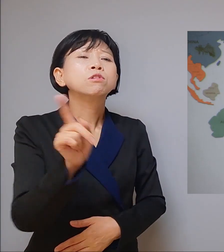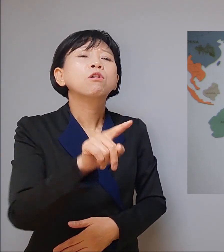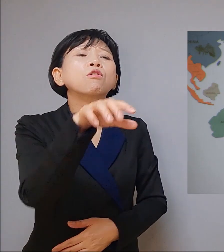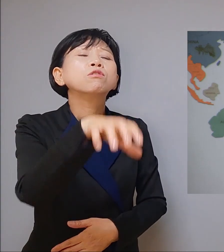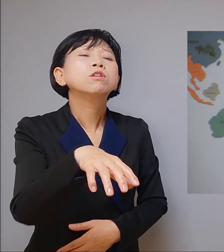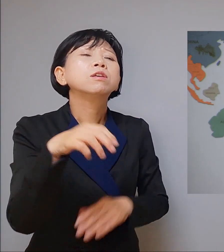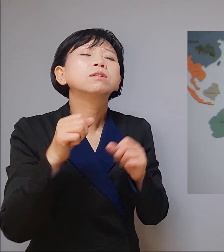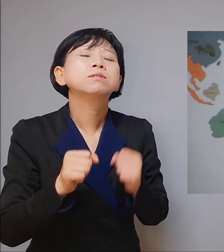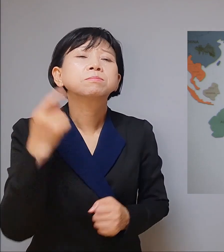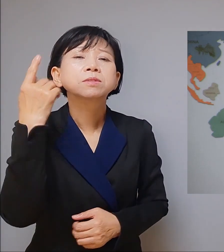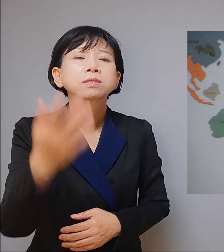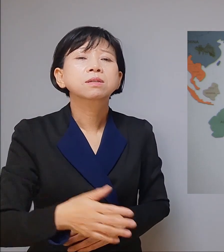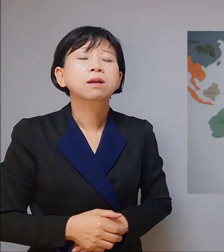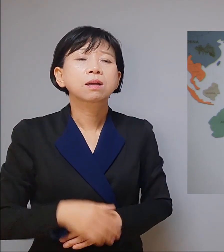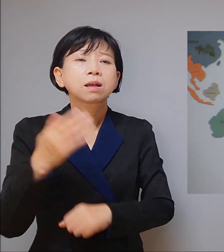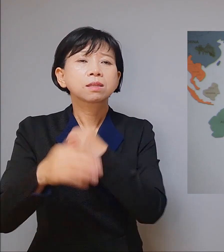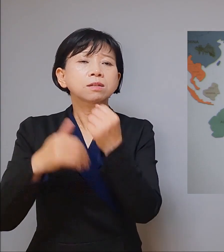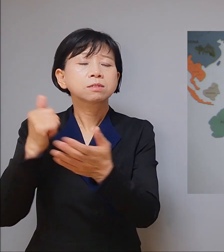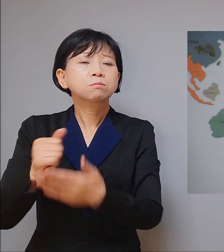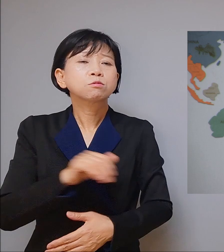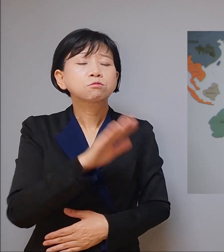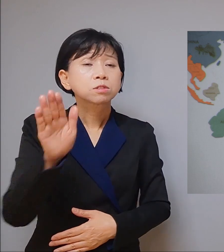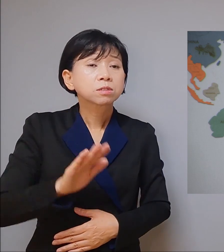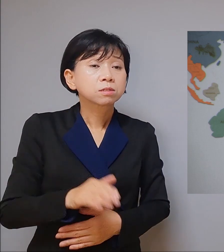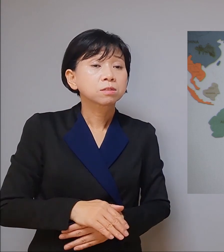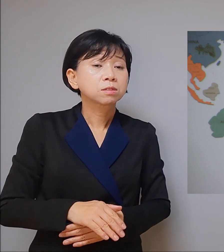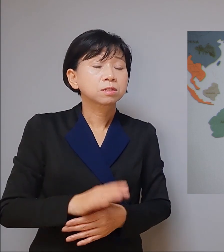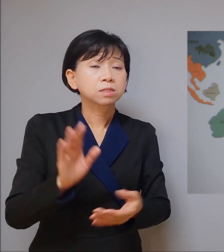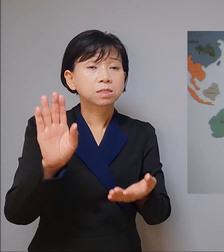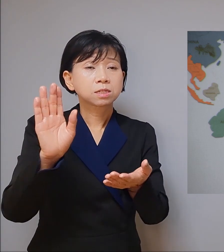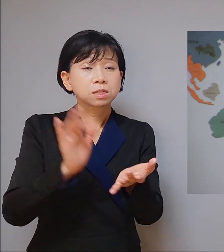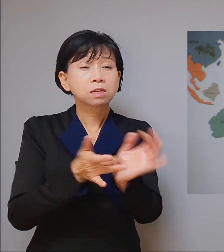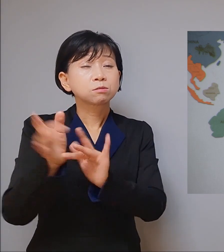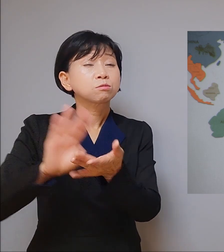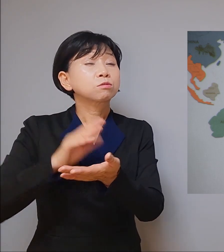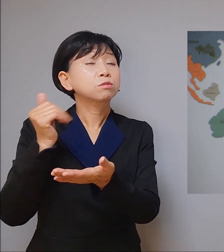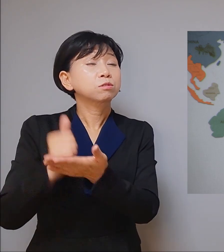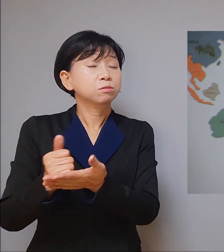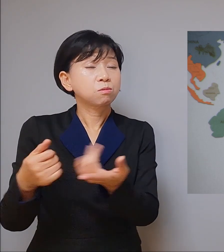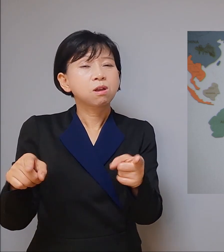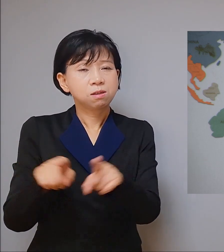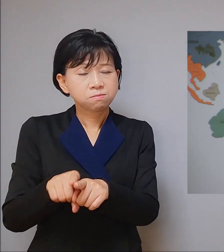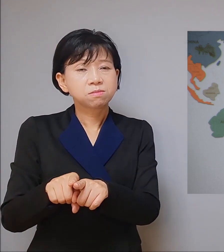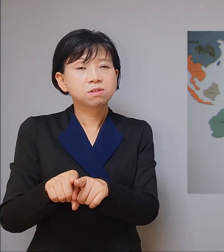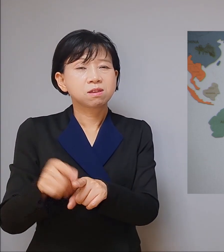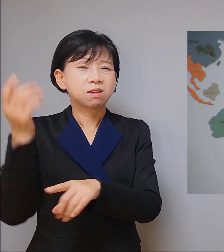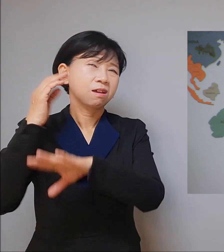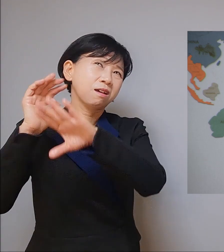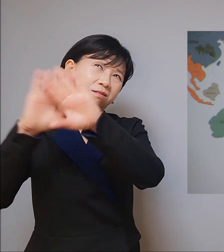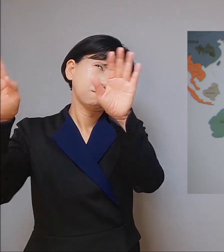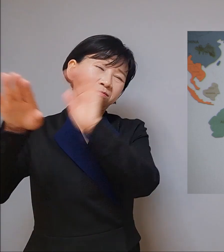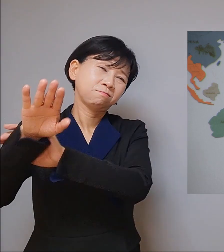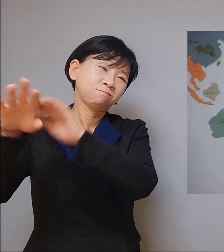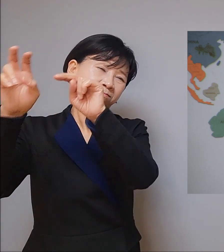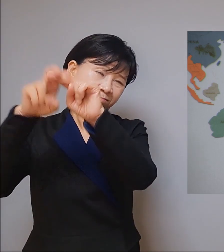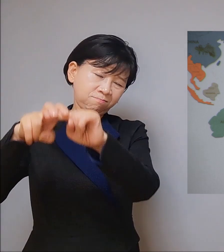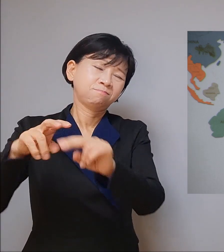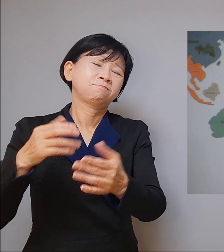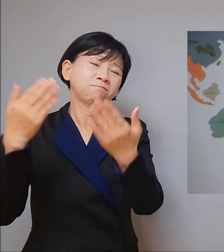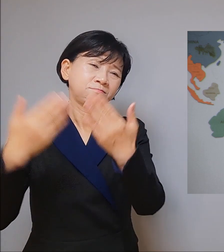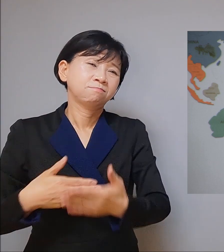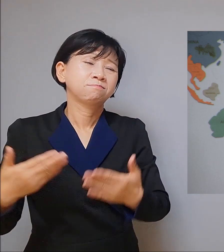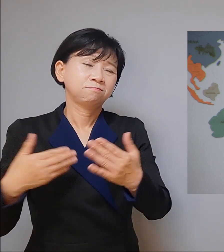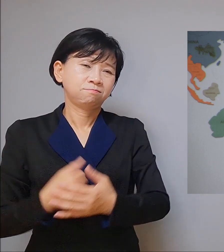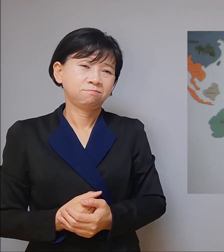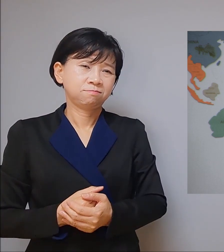있을까요? 하나님은 우리 역시 예수 그리스도 안에서 함께 하늘에 앉히십니다. 그리스도의 죽음,